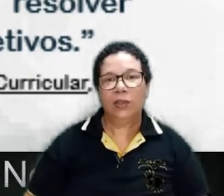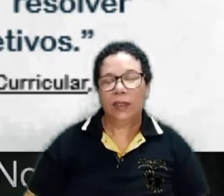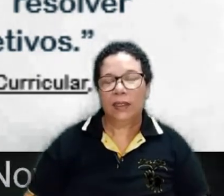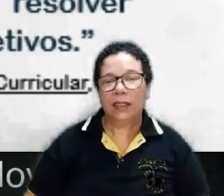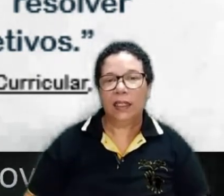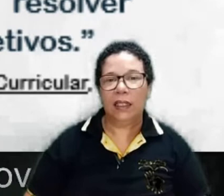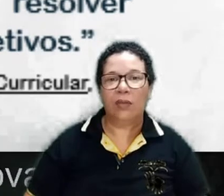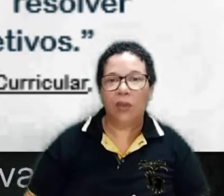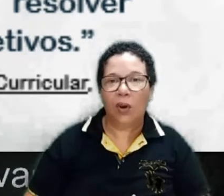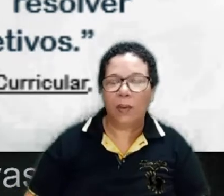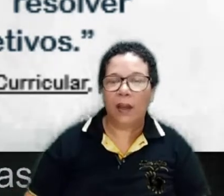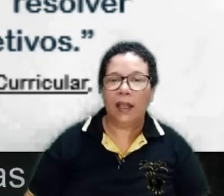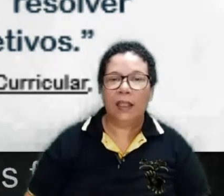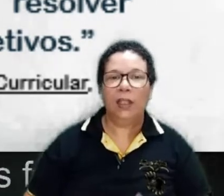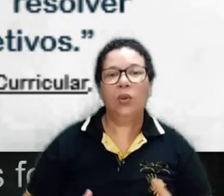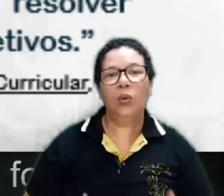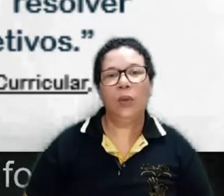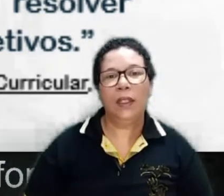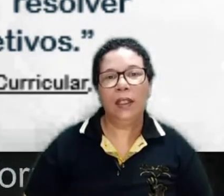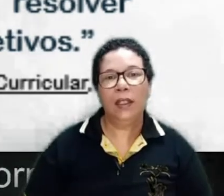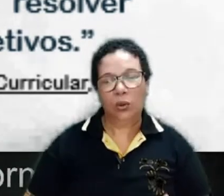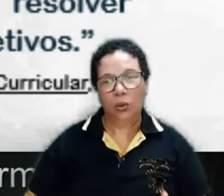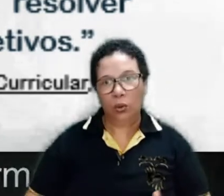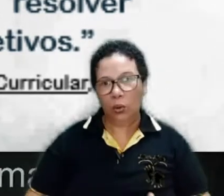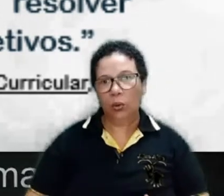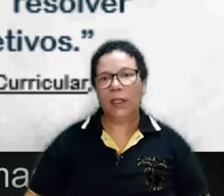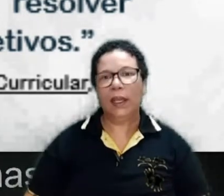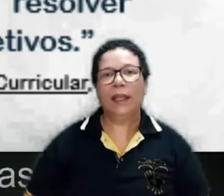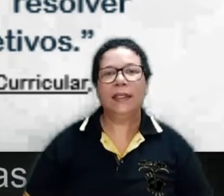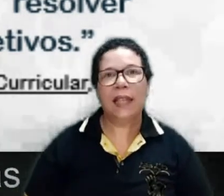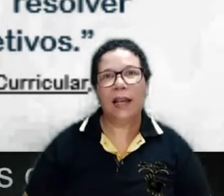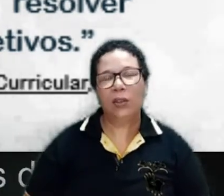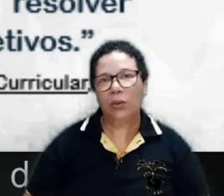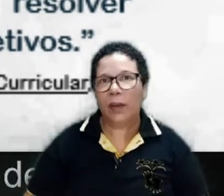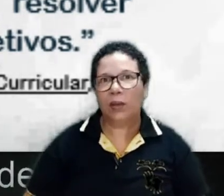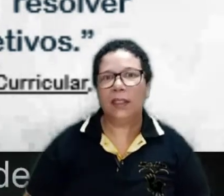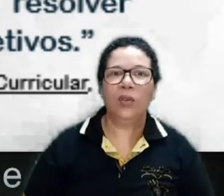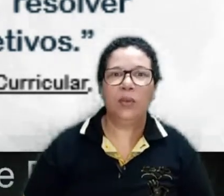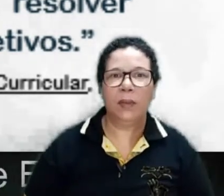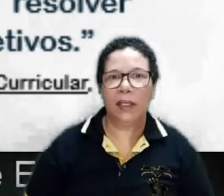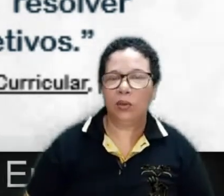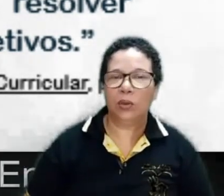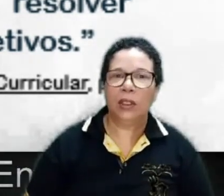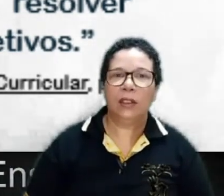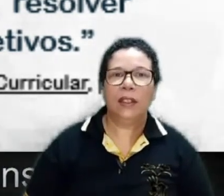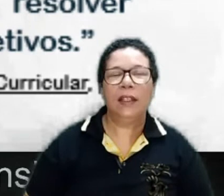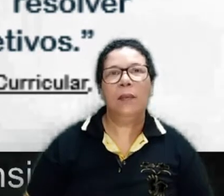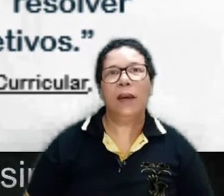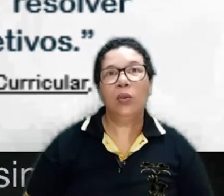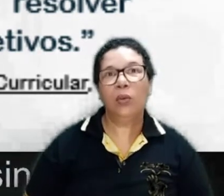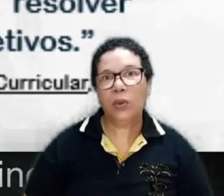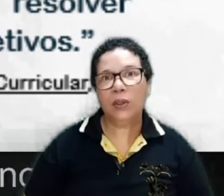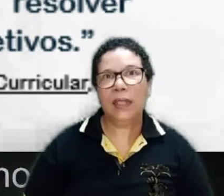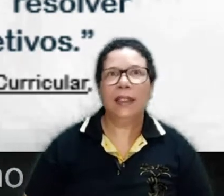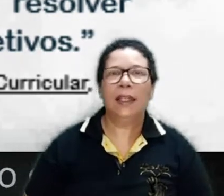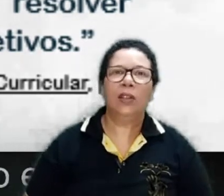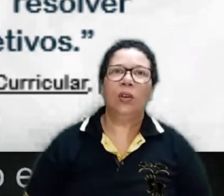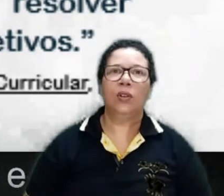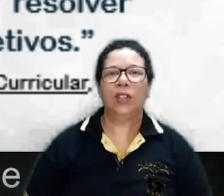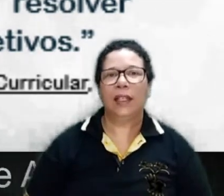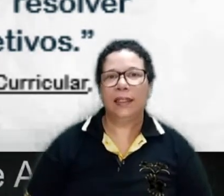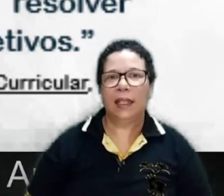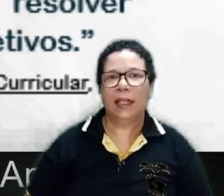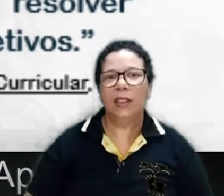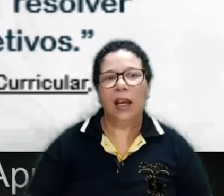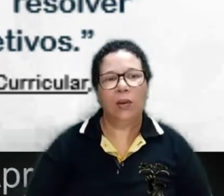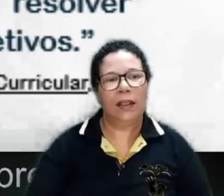de uma certa forma, incluir tudo o que é necessário para o desenvolvimento, para o uso da